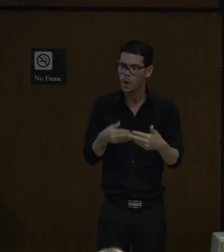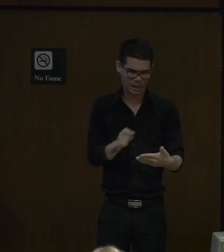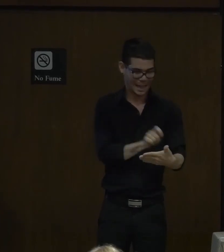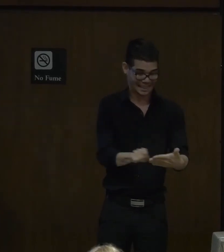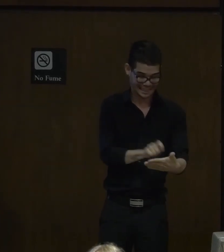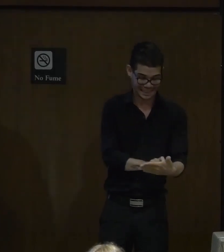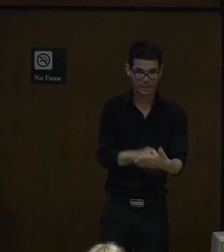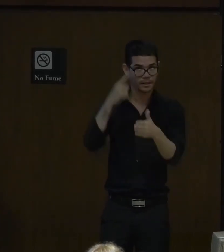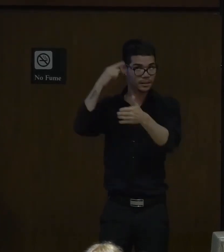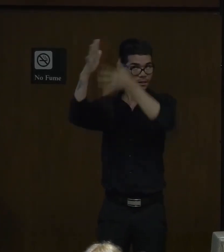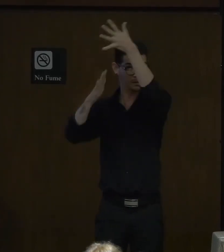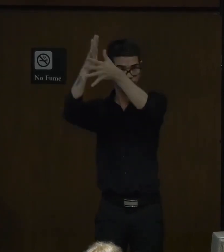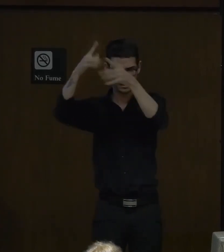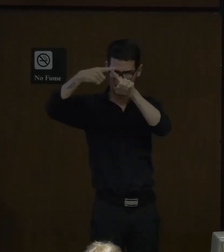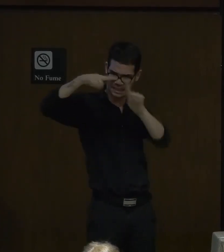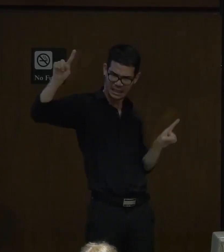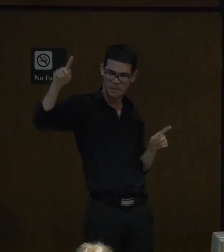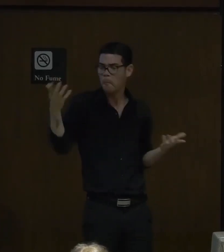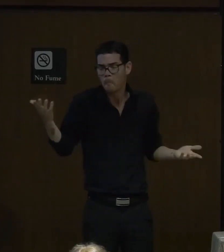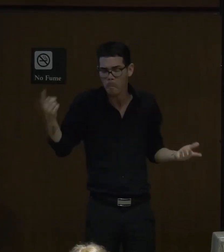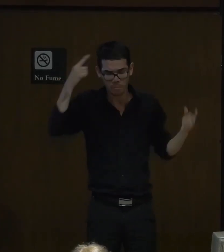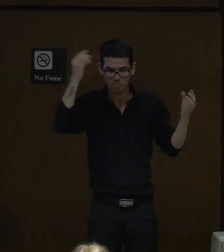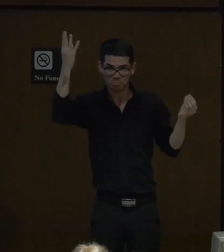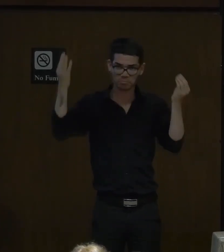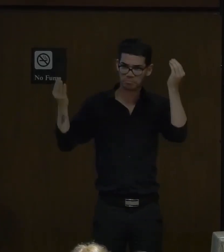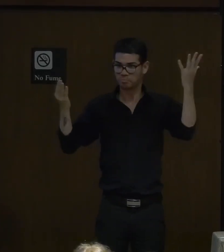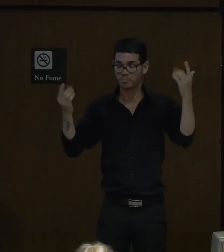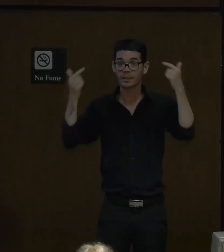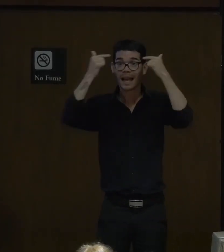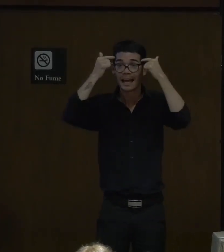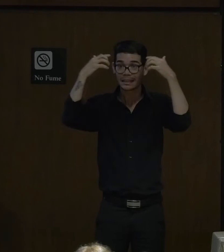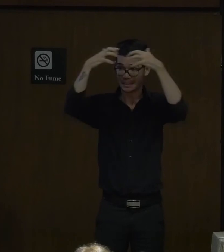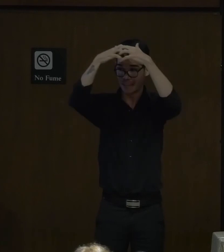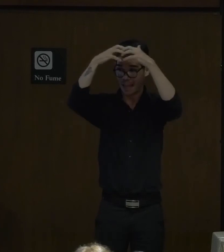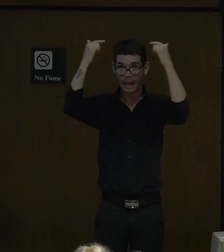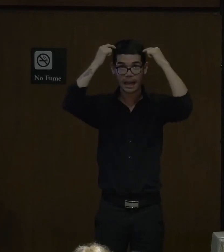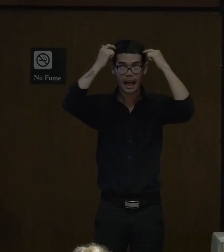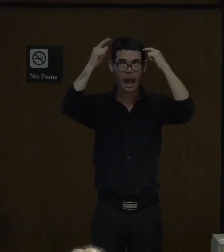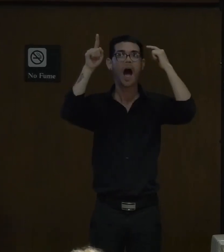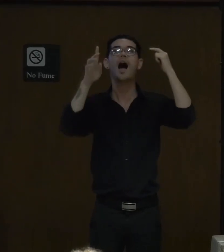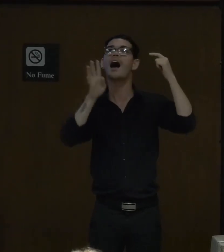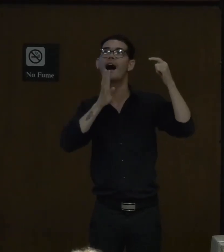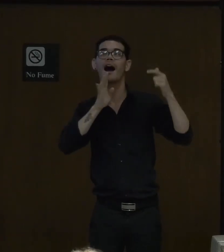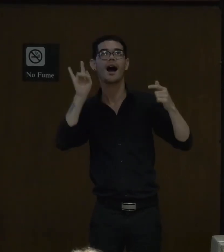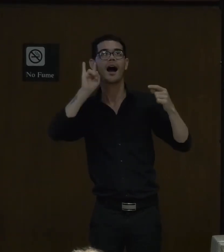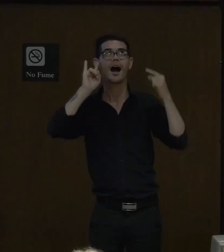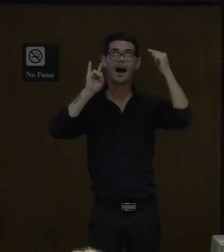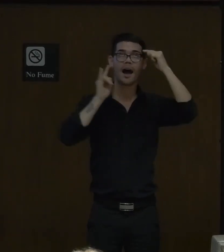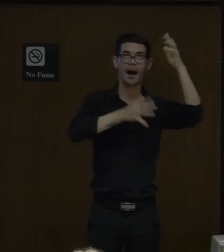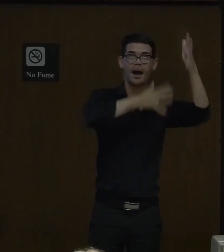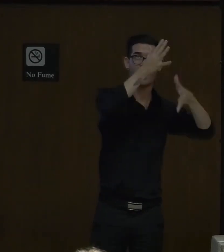no discrimina. El cerebro no discrimina si es una lengua hablada o si es una lengua de señas. El